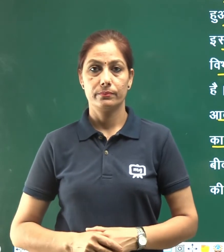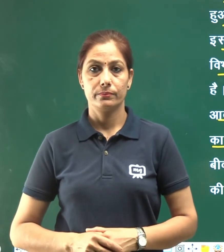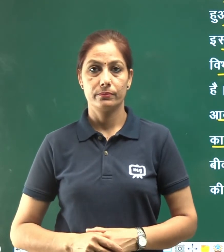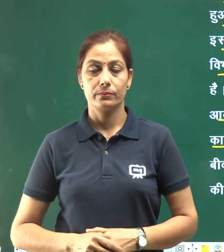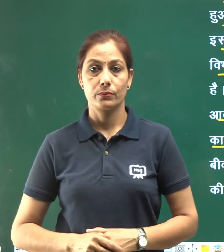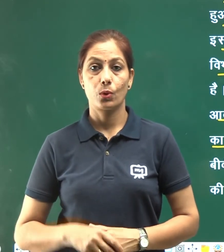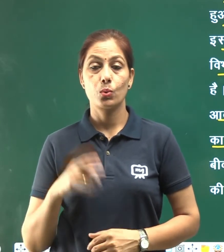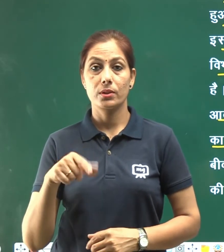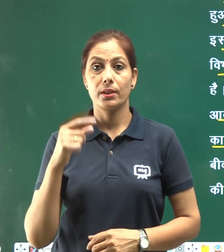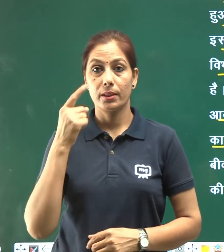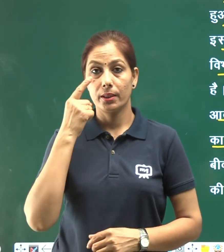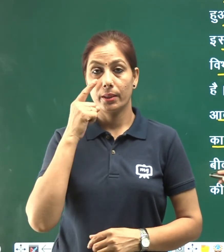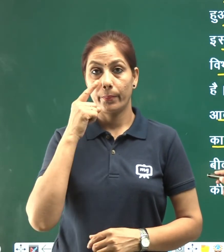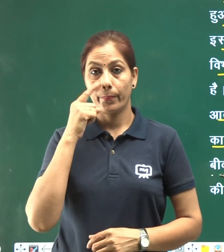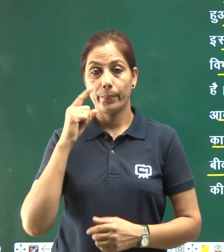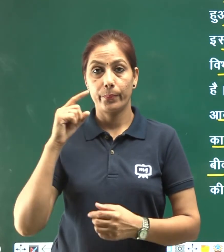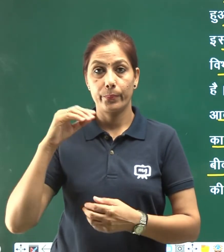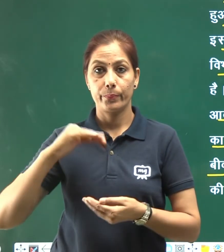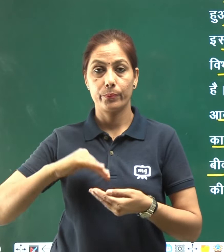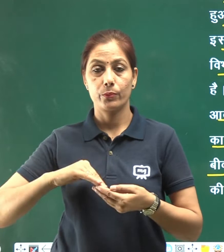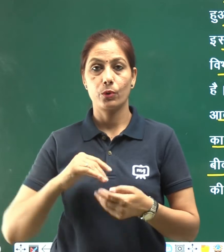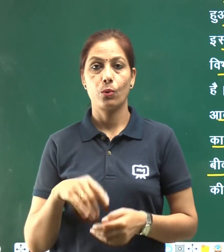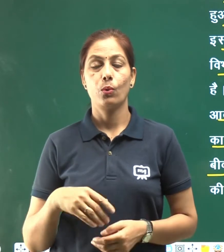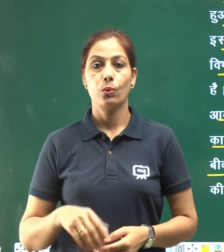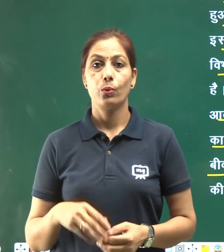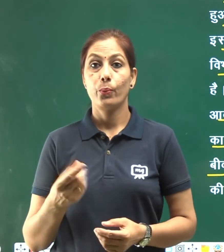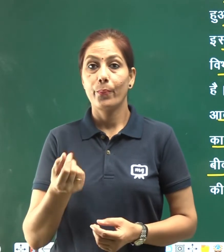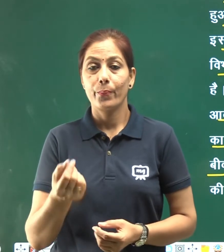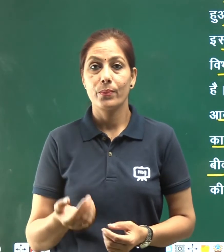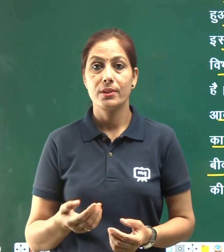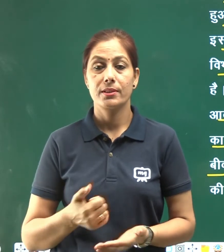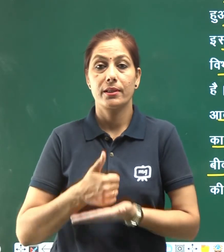उसकी बीवी को वजीफा देने